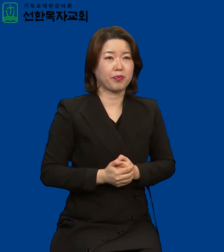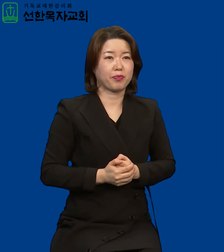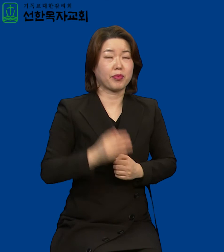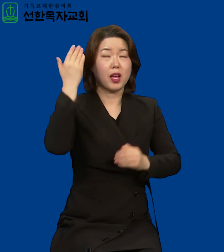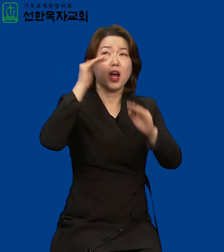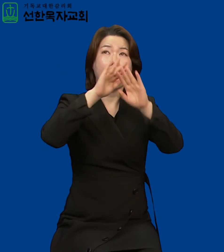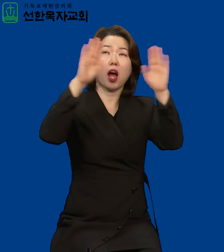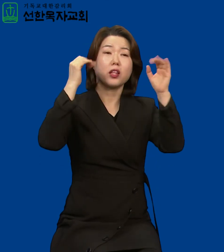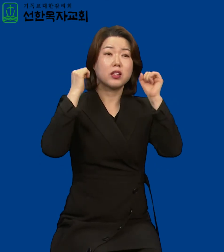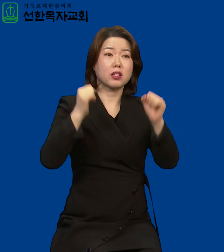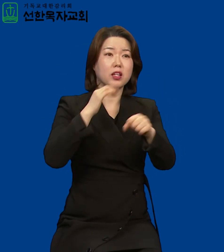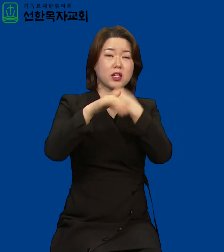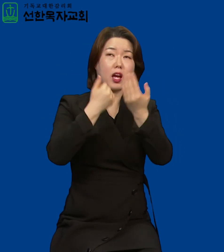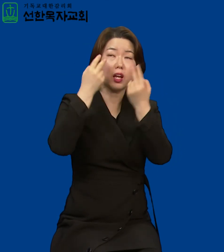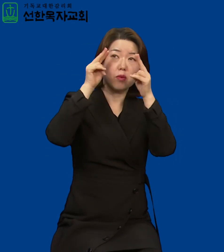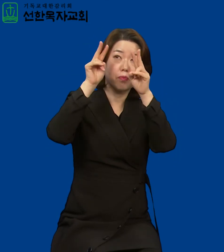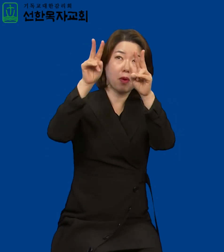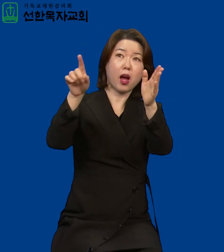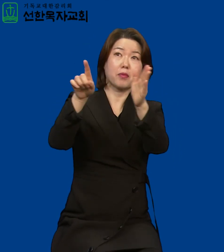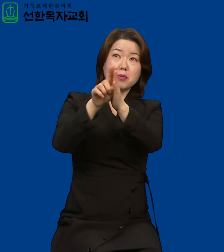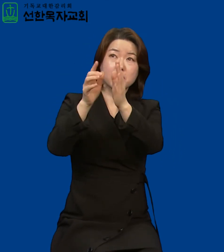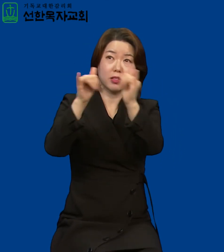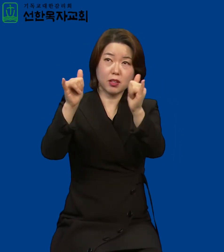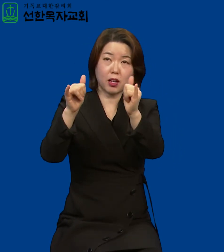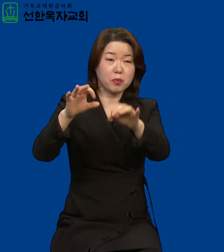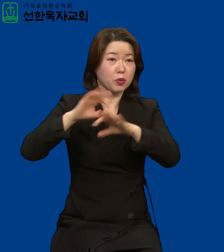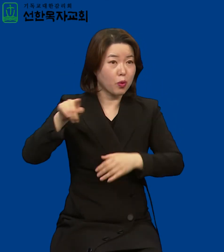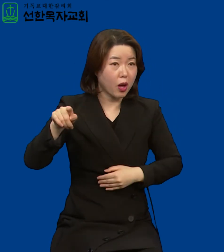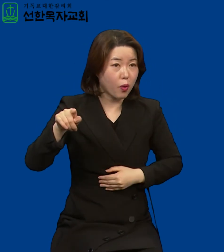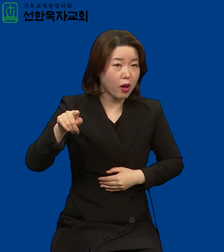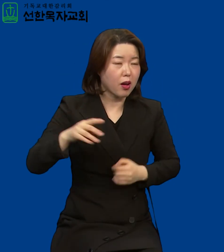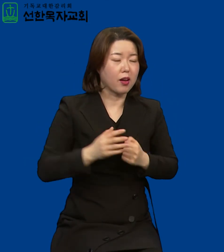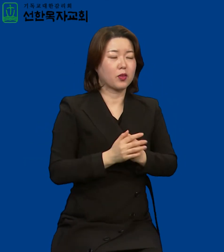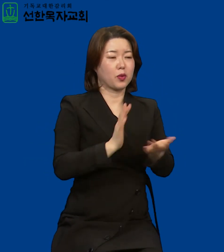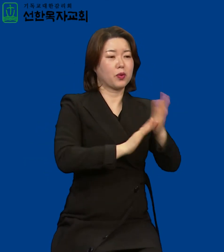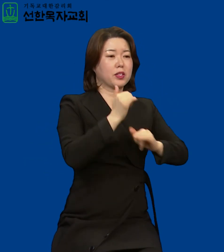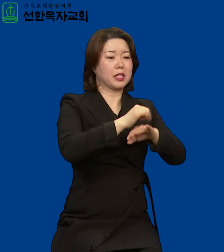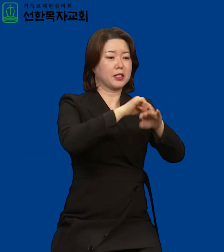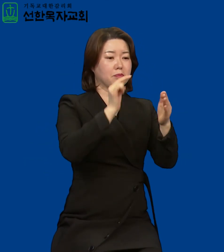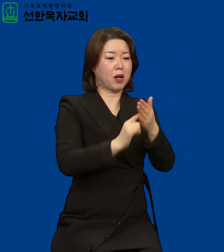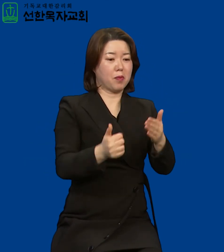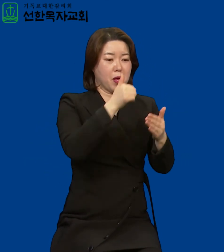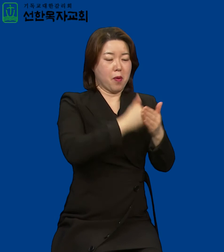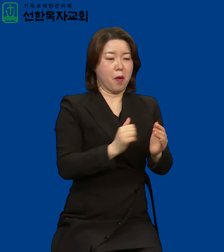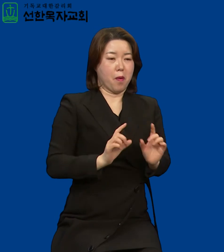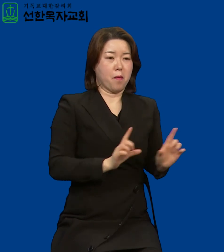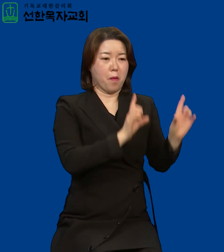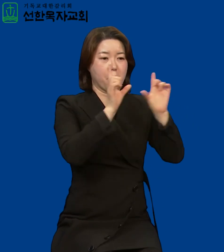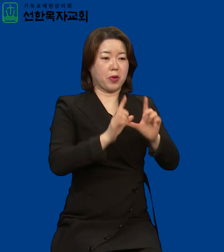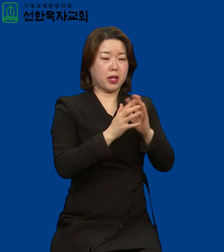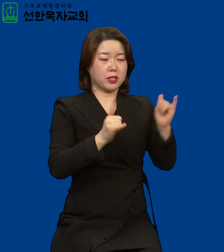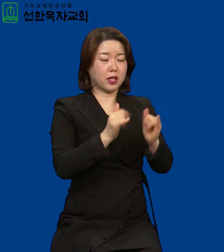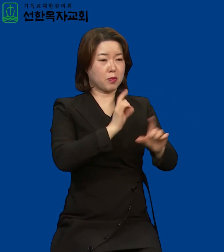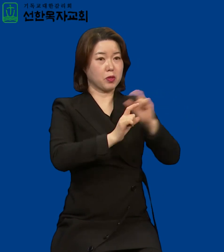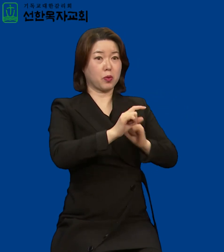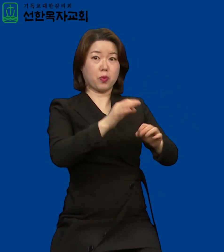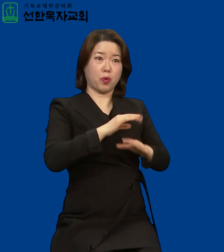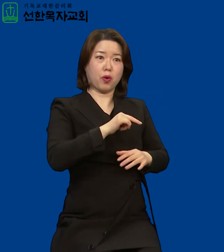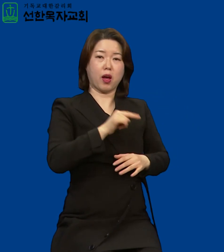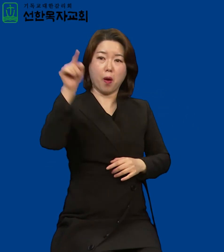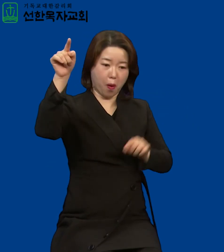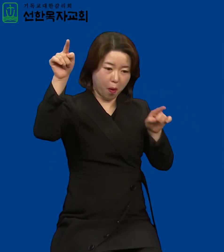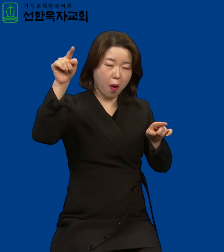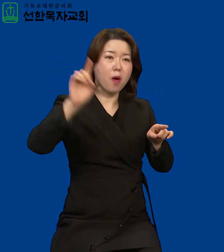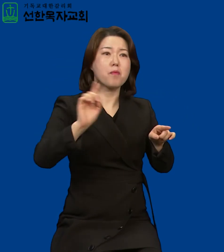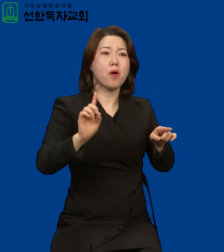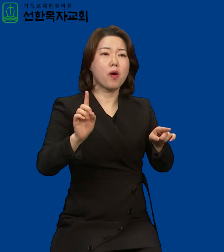하늘에 계신 하나님을 바라보고 믿은 사람이 놀라워요? 예수님을 마음에 모시고 산 사람이 더 놀라워요?